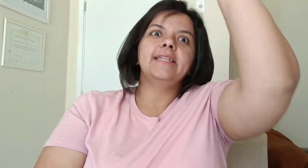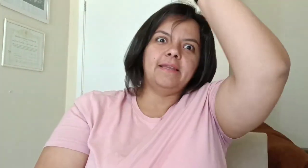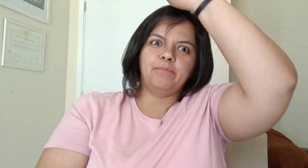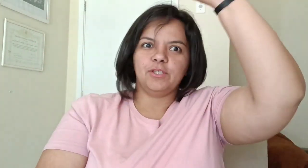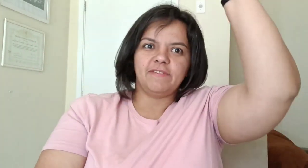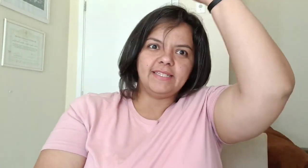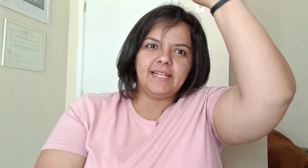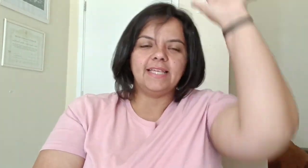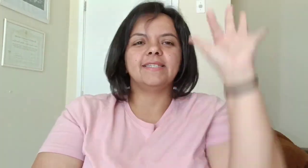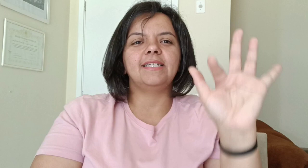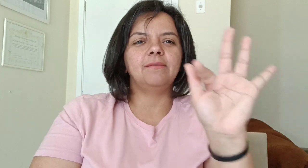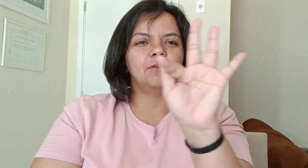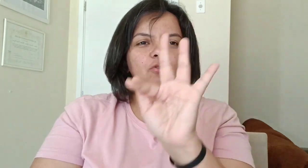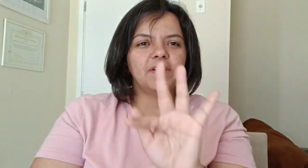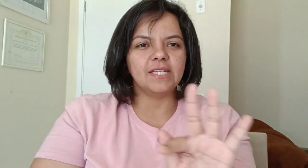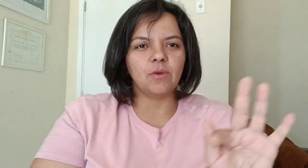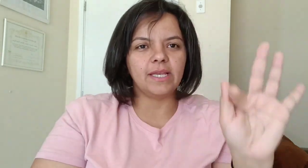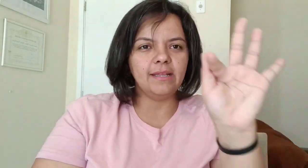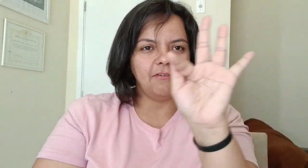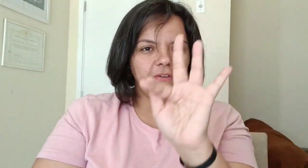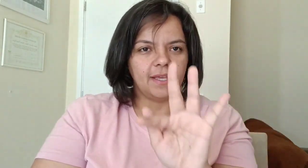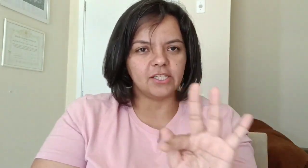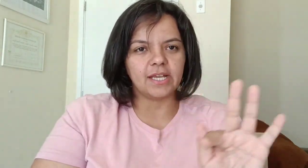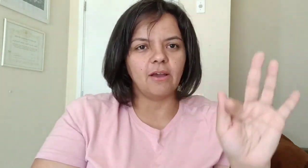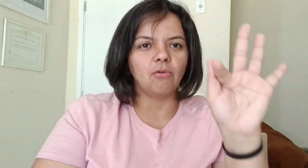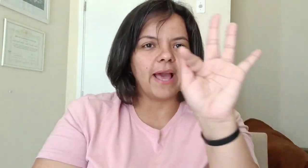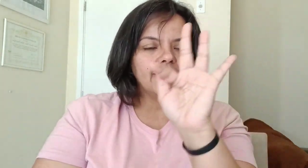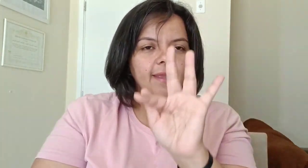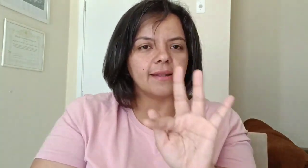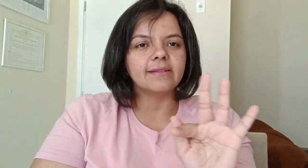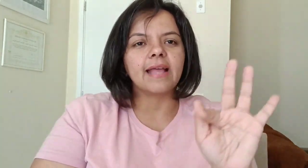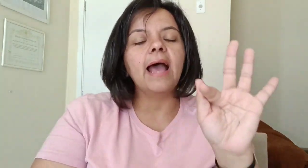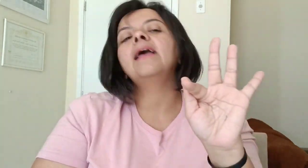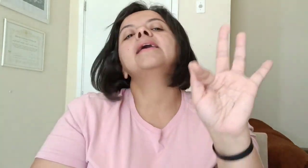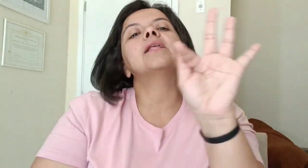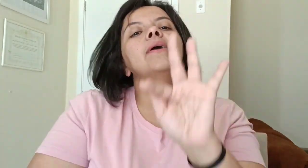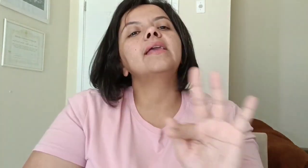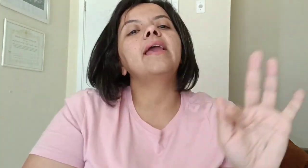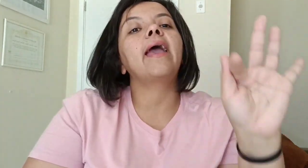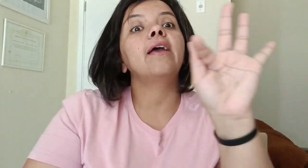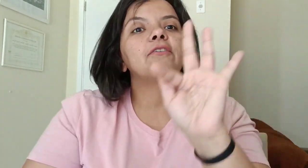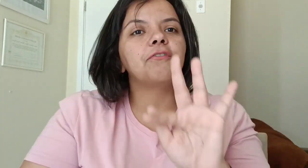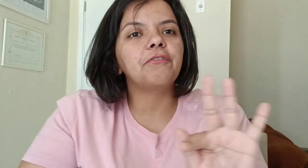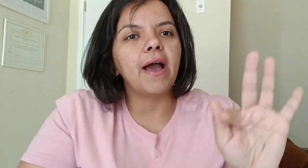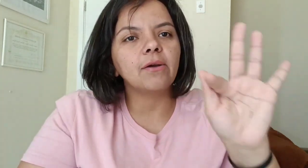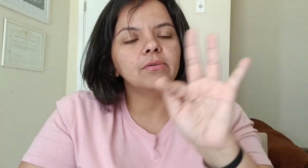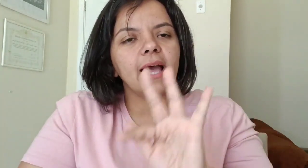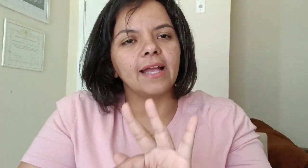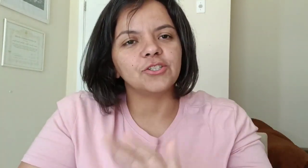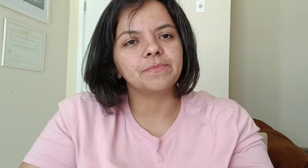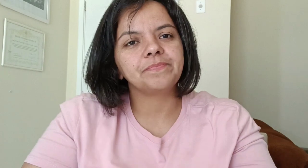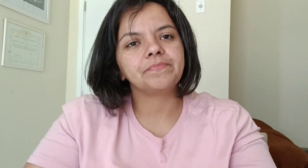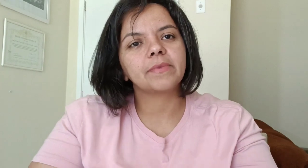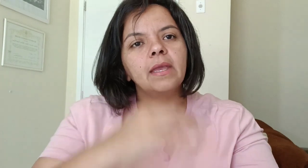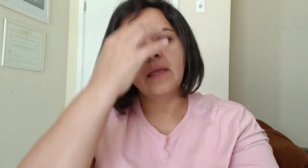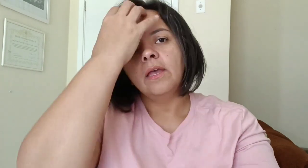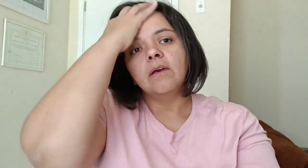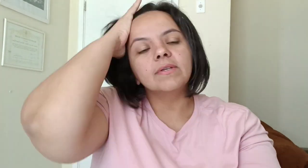nem posso fazer lá em cima, eu tô fazendo aqui na frente, aqui é o lugar dele, tá? Então, aqui é faculdade.